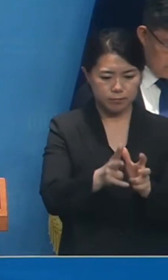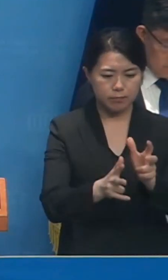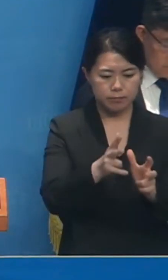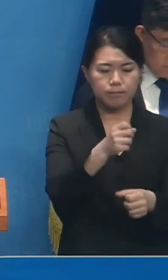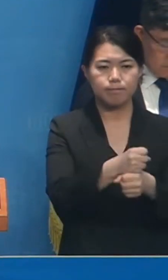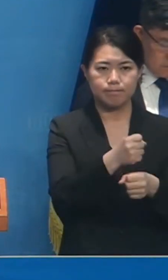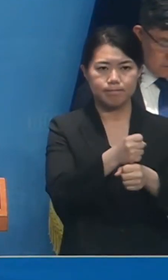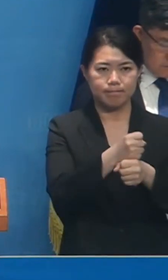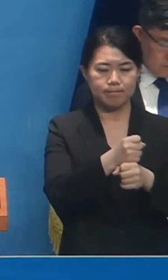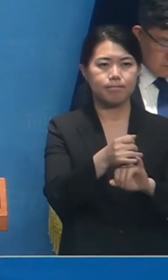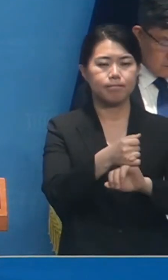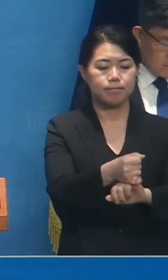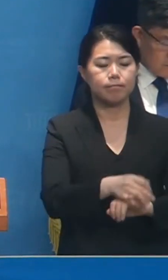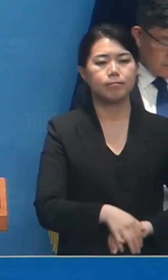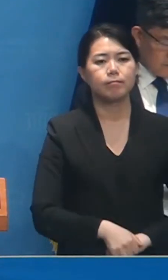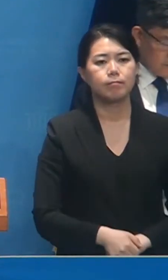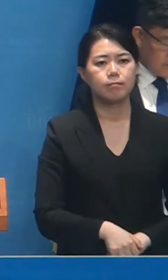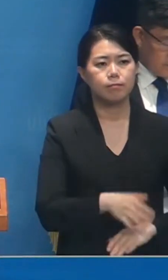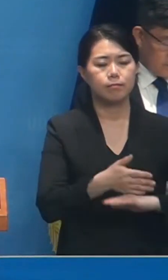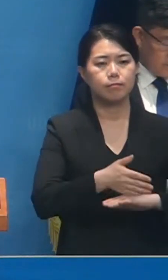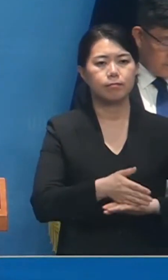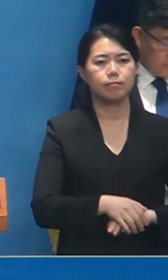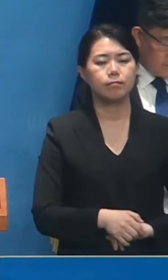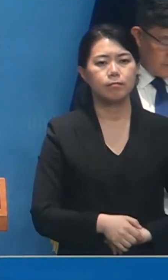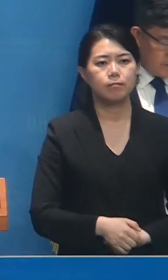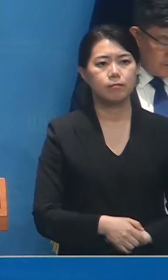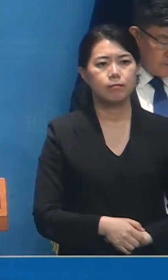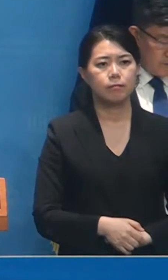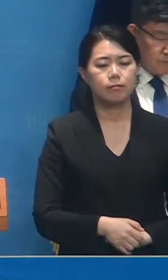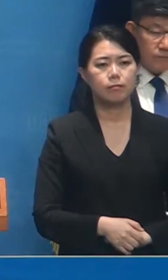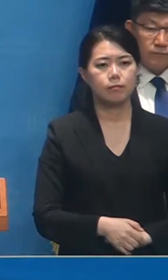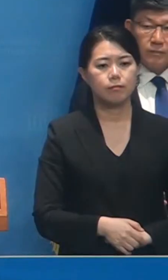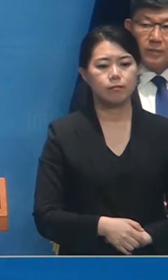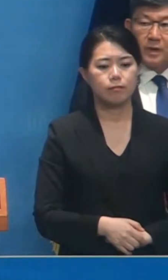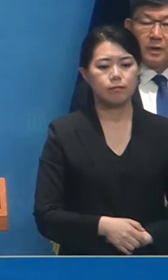나갈 것을 약속드립니다. 감사합니다.